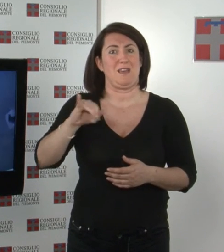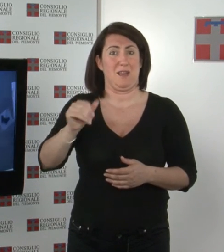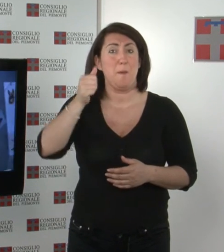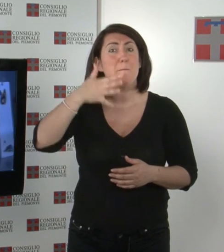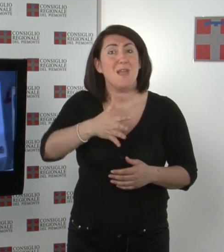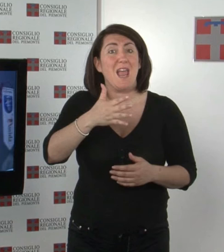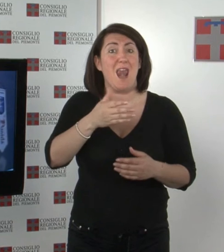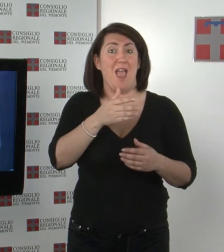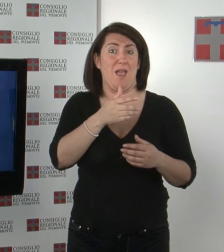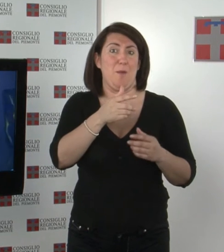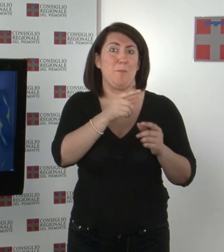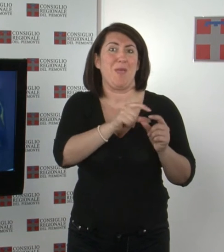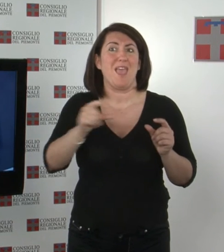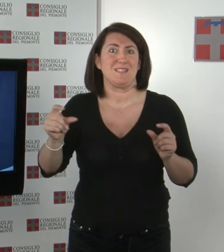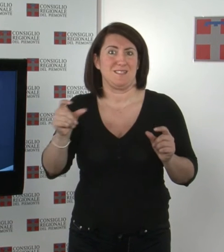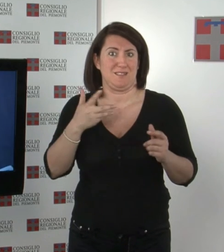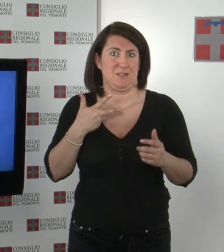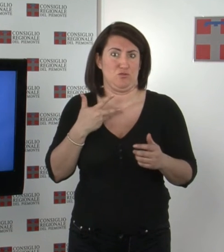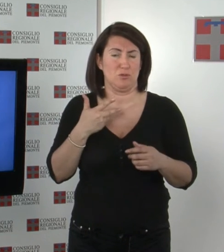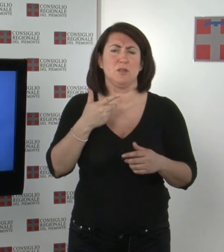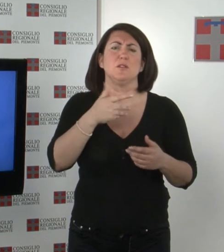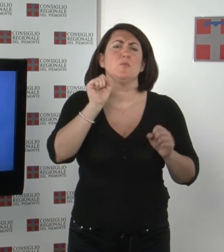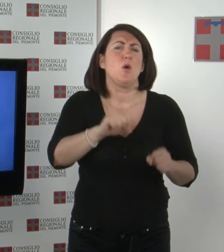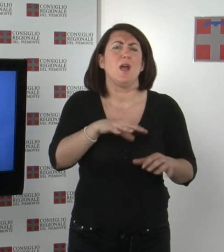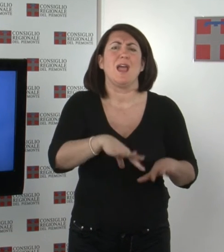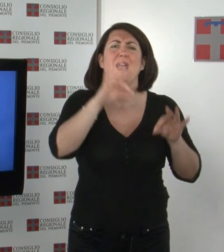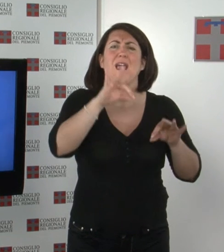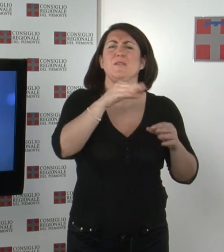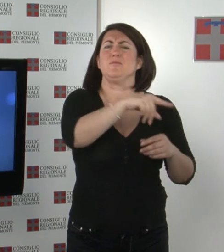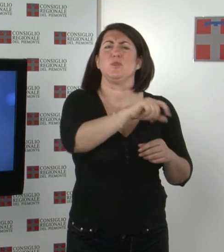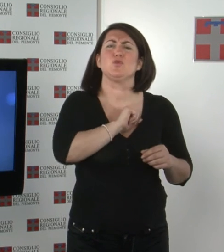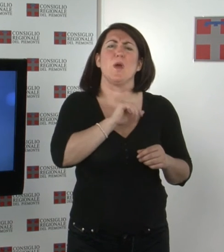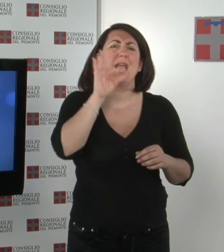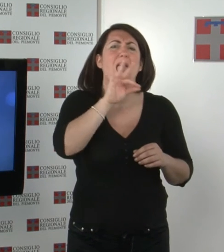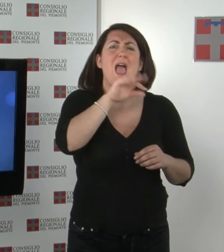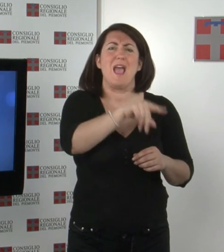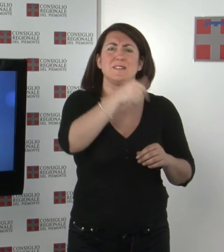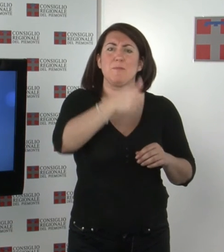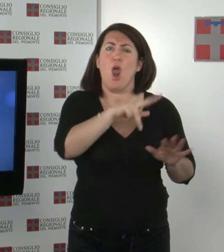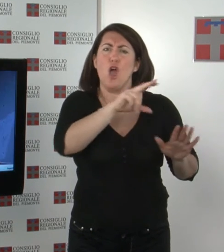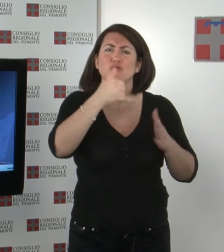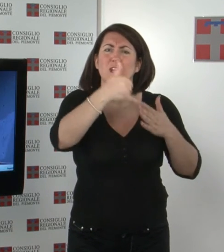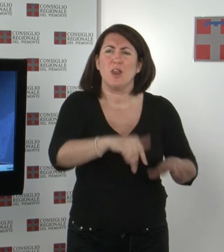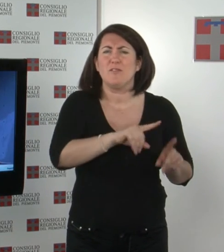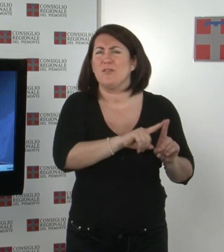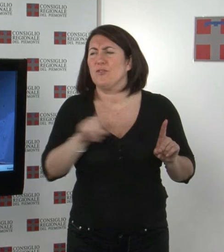da quelli inglesi di fine 800 a quelli coloratissimi per bambini fino ai contemporanei, frutto della creatività di designer